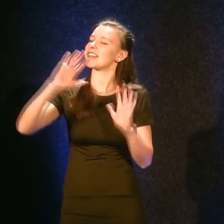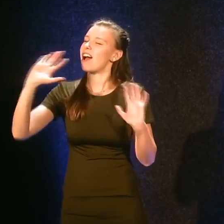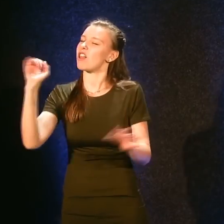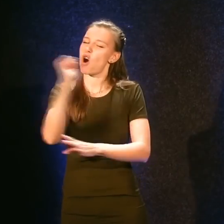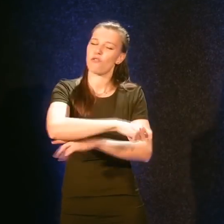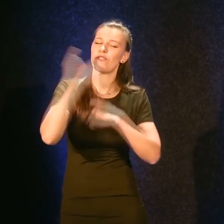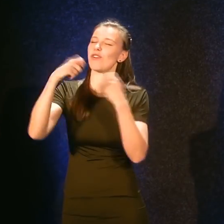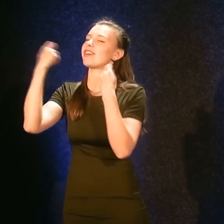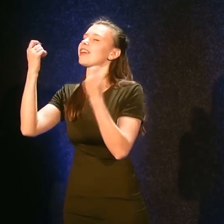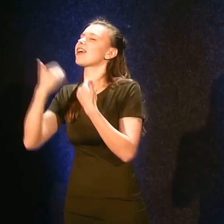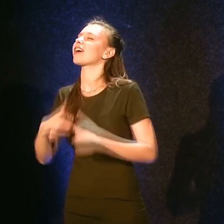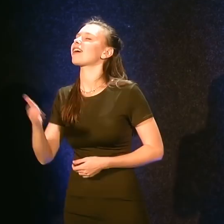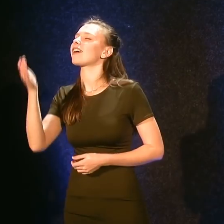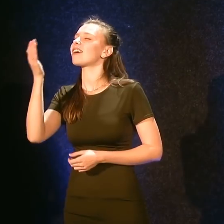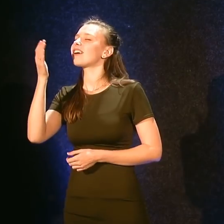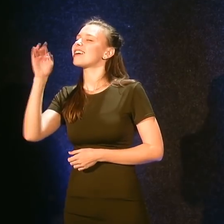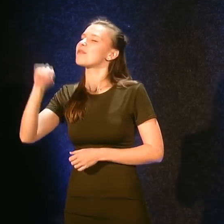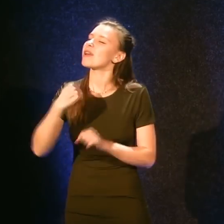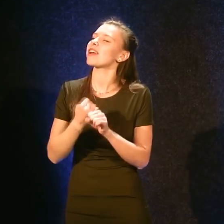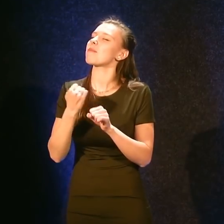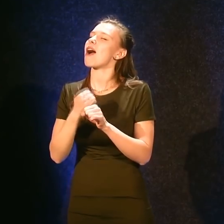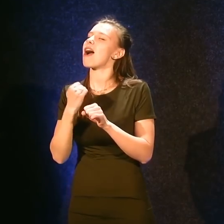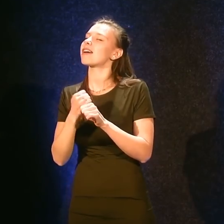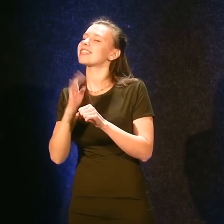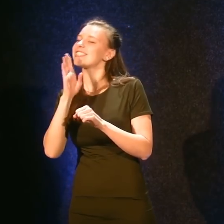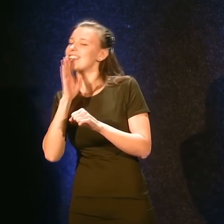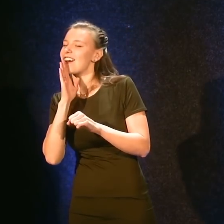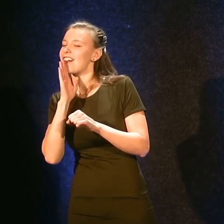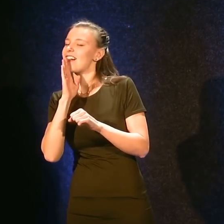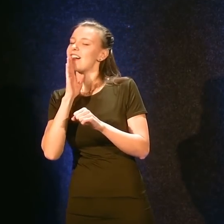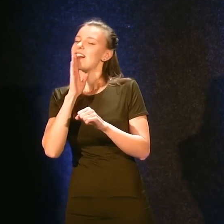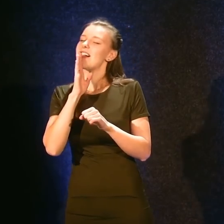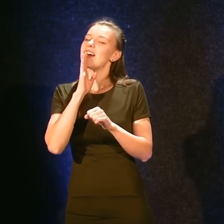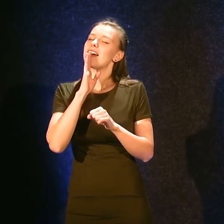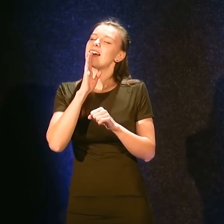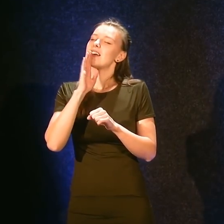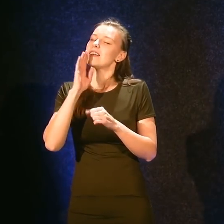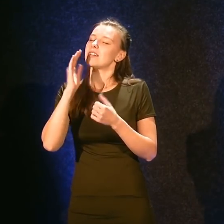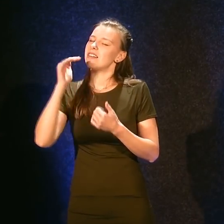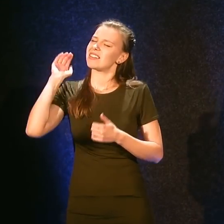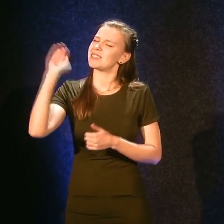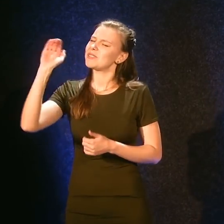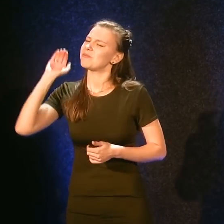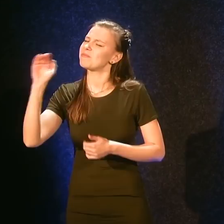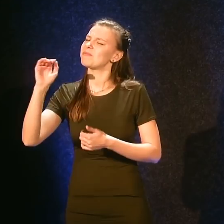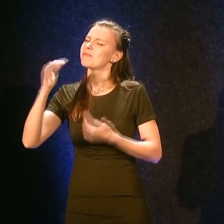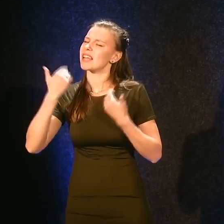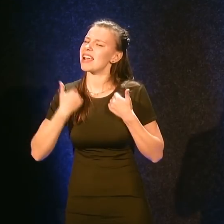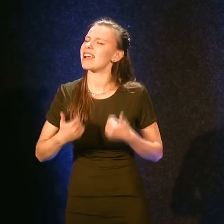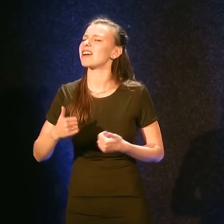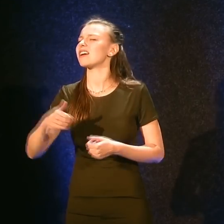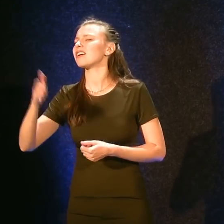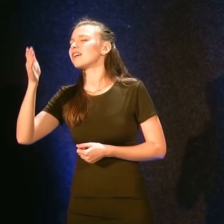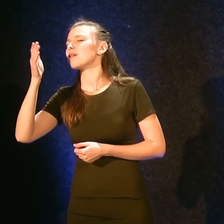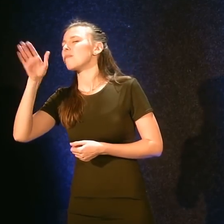behaald. Die heeft meegemaakt wat het is om te moeten roepen. Mijn God, waarom hebt u mij verlaten?